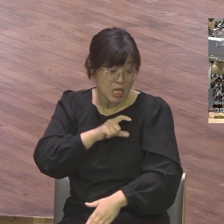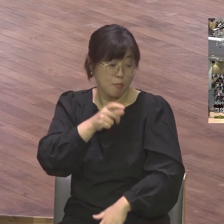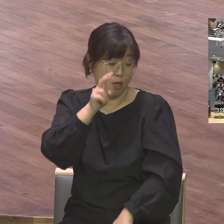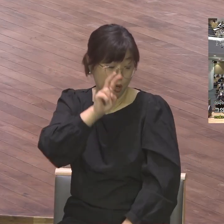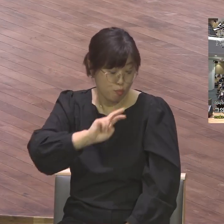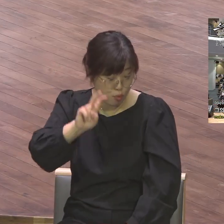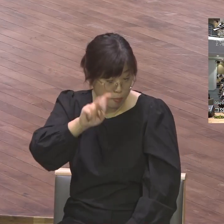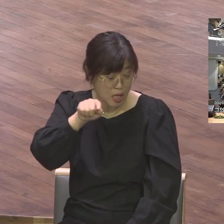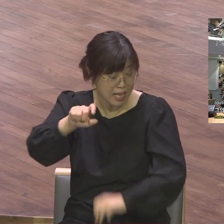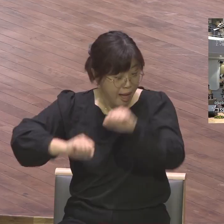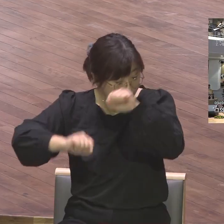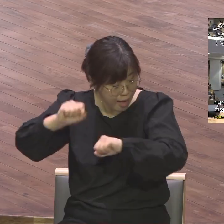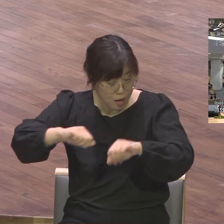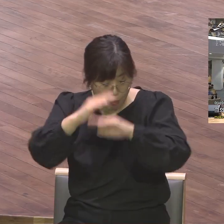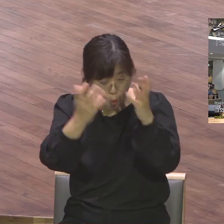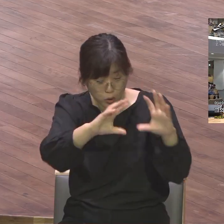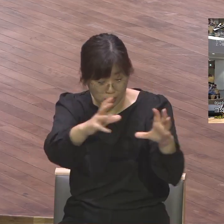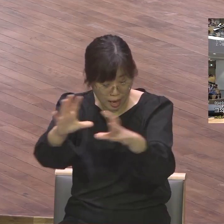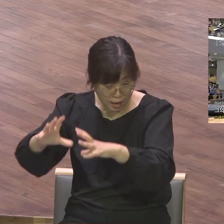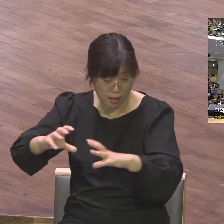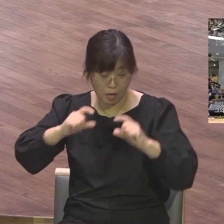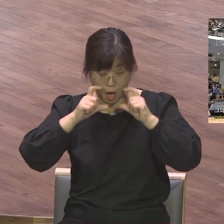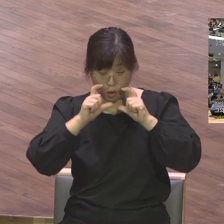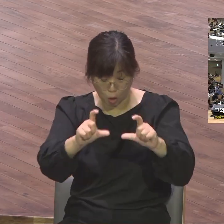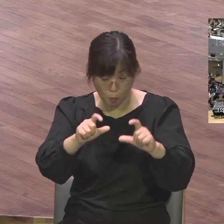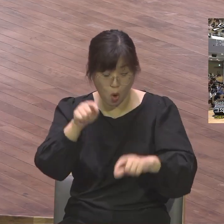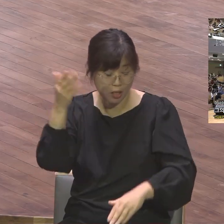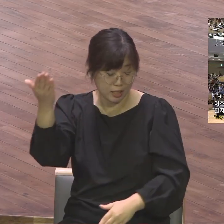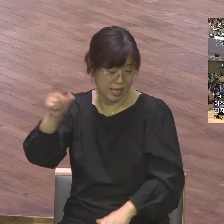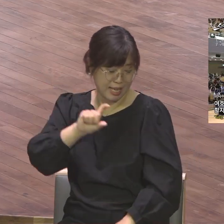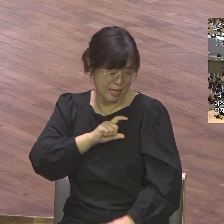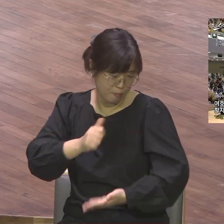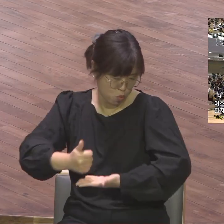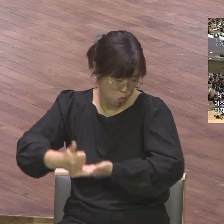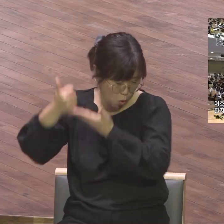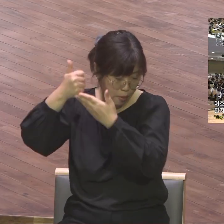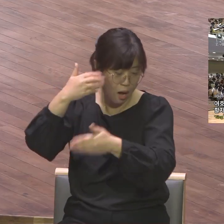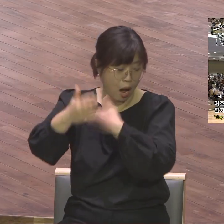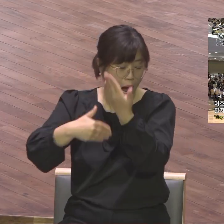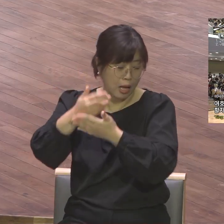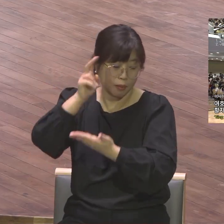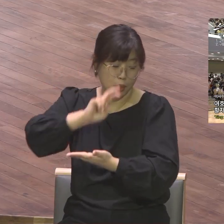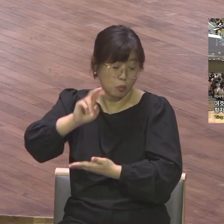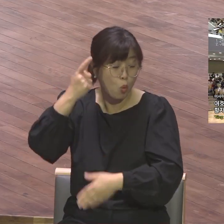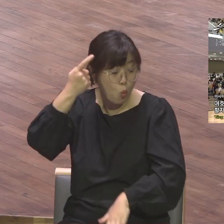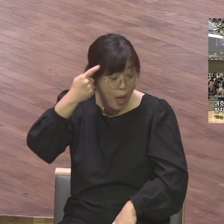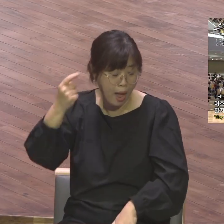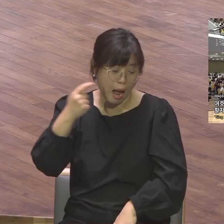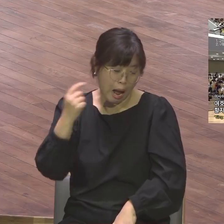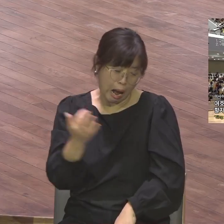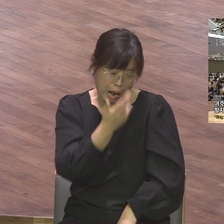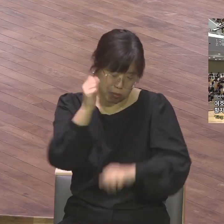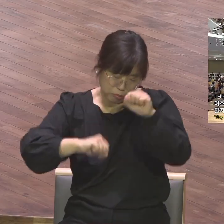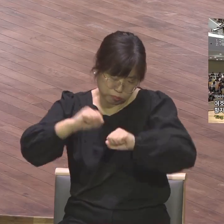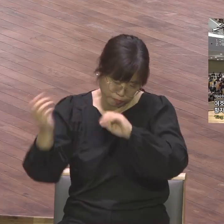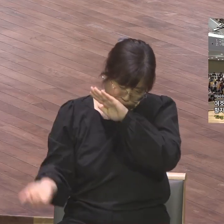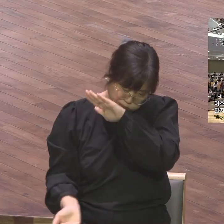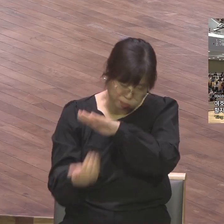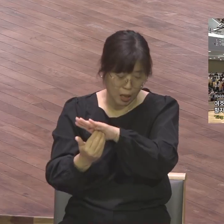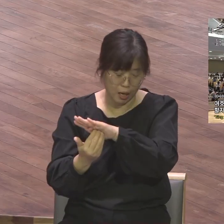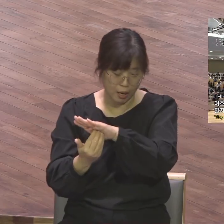부르며 그의 행하심을 만국 중에 선포하며 그의 이름에 높다라. 여호와를 찬송할 것은 극히 아름다운 일을